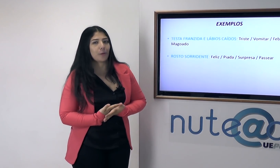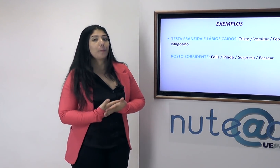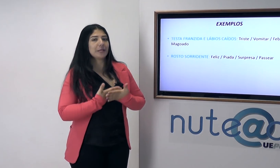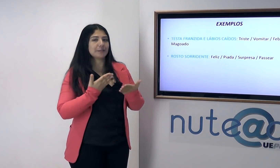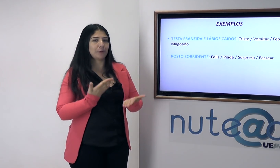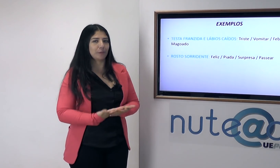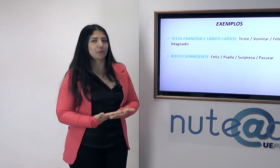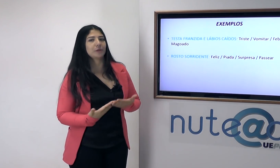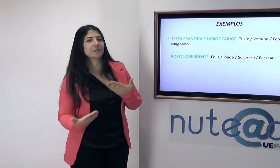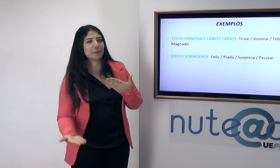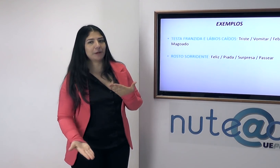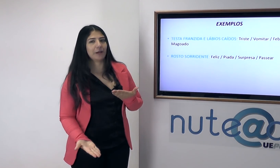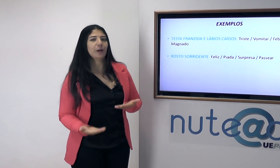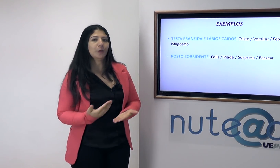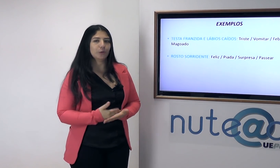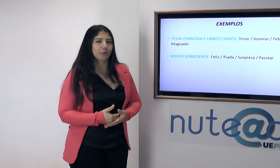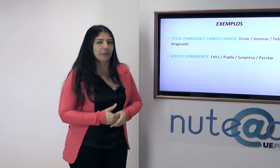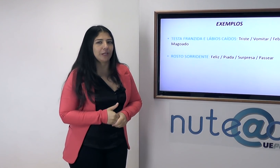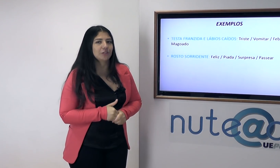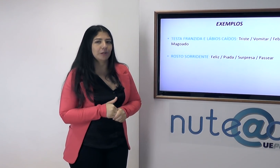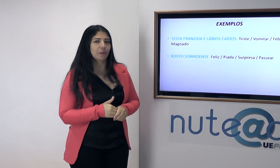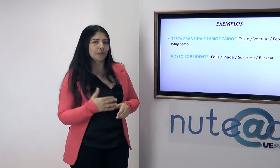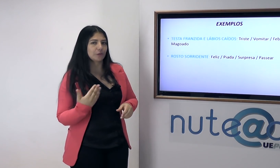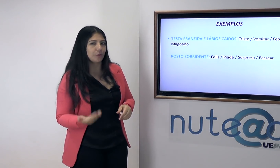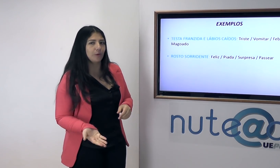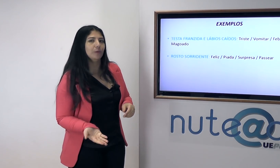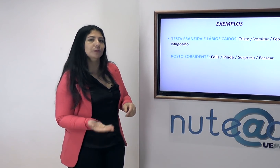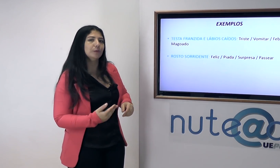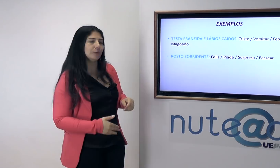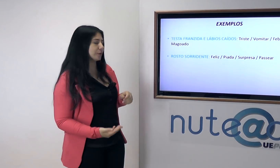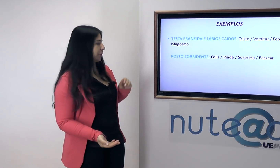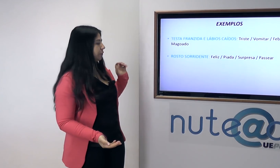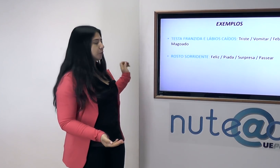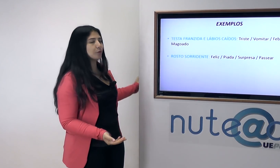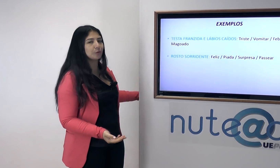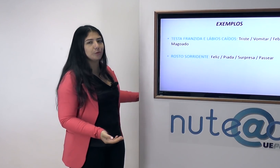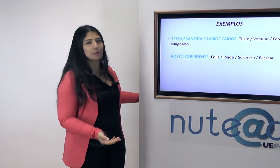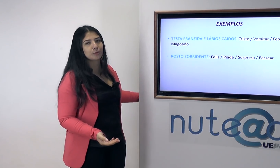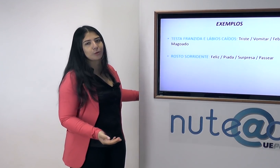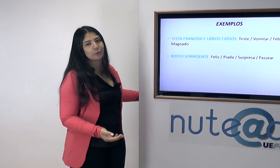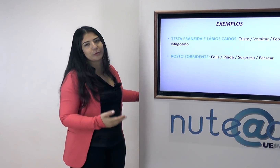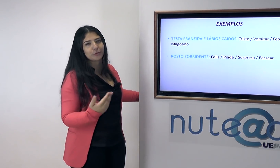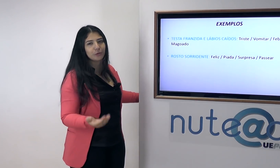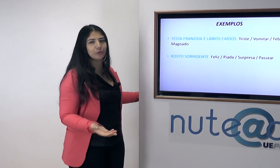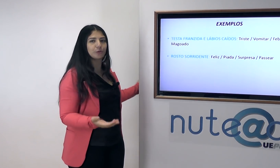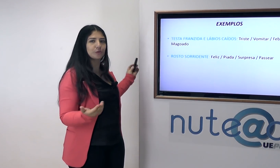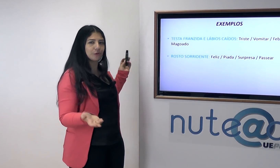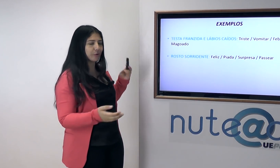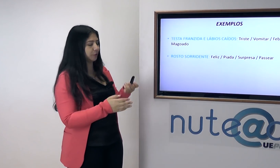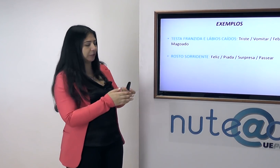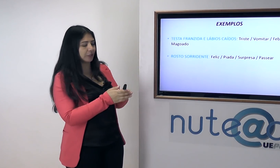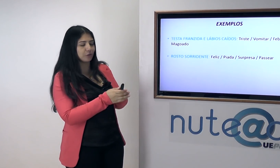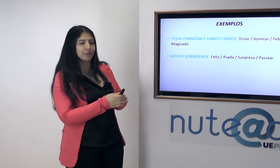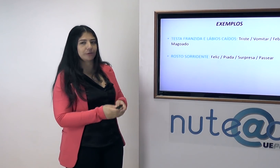corporal, principalmente para se trabalhar no ambiente linguístico com os alunos surdos, com os professores surdos, com a comunidade surda.